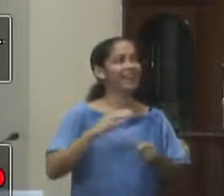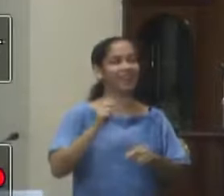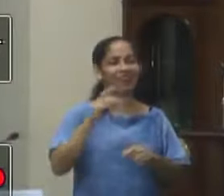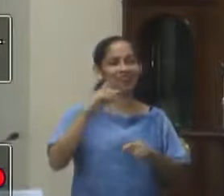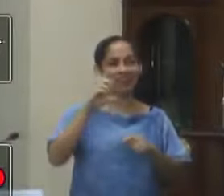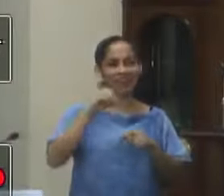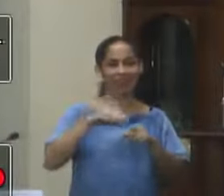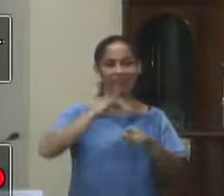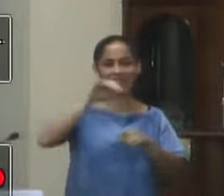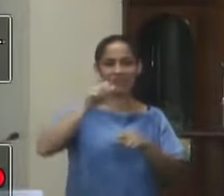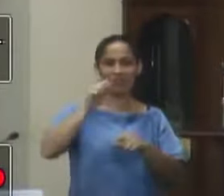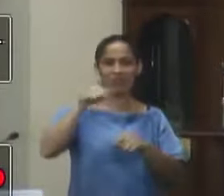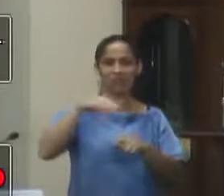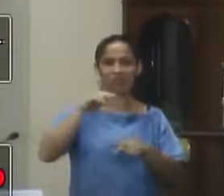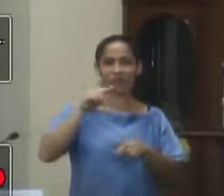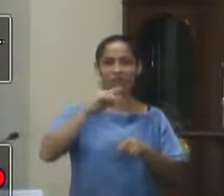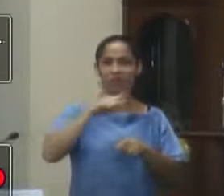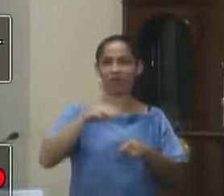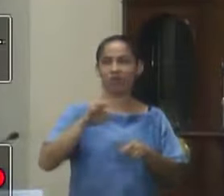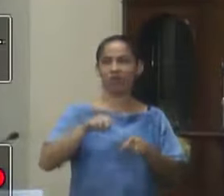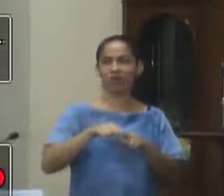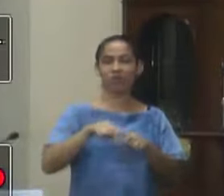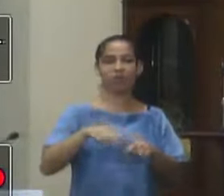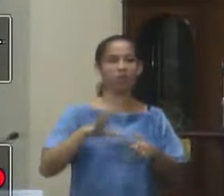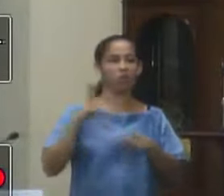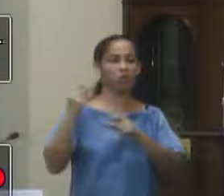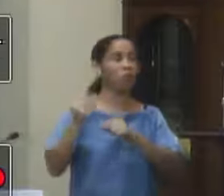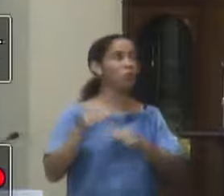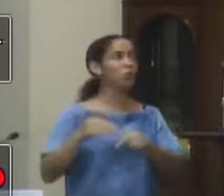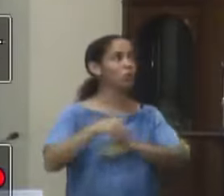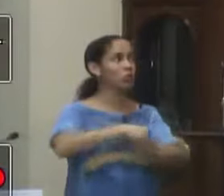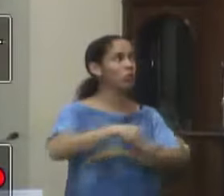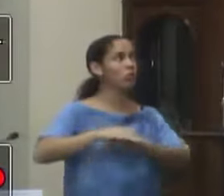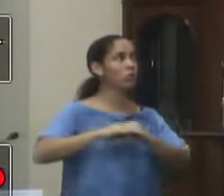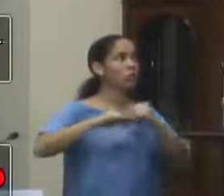Valença, para terminar e fazer todo o entrucamento ali